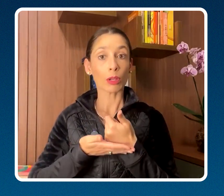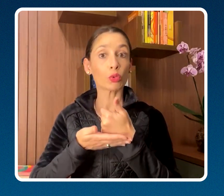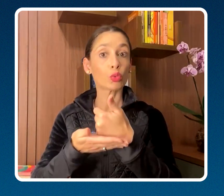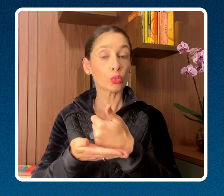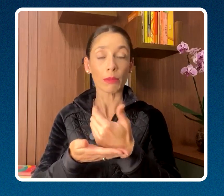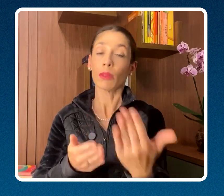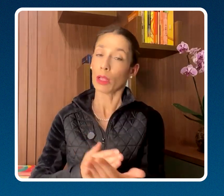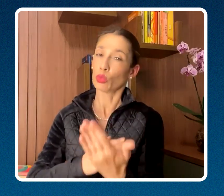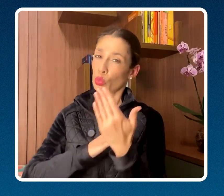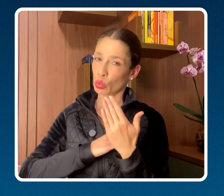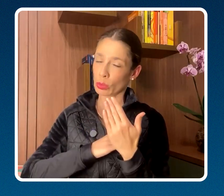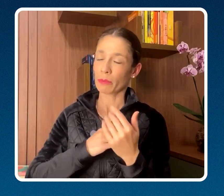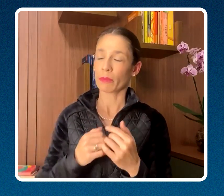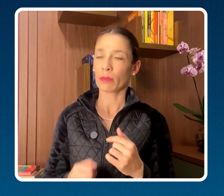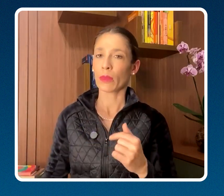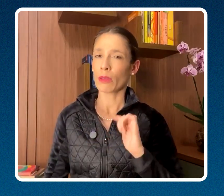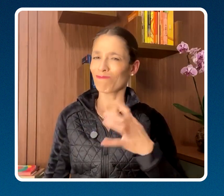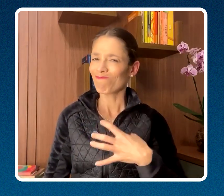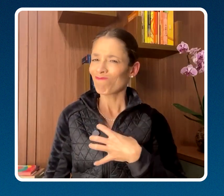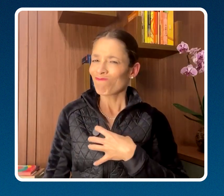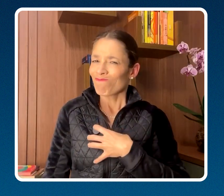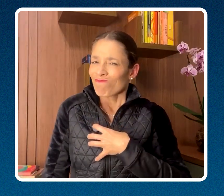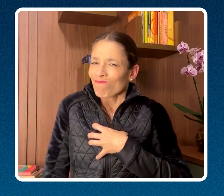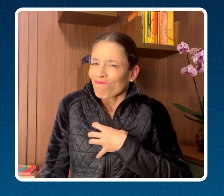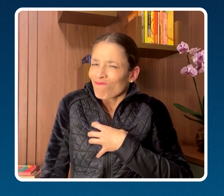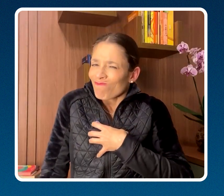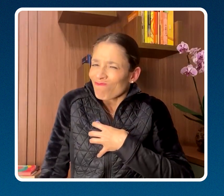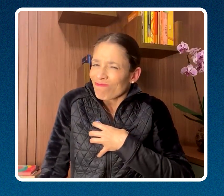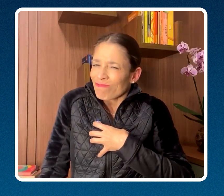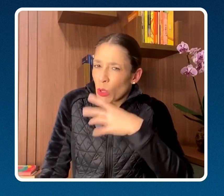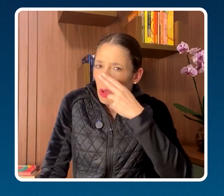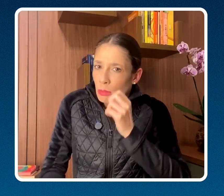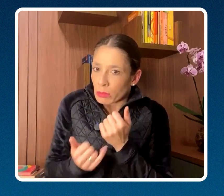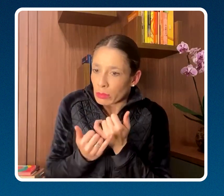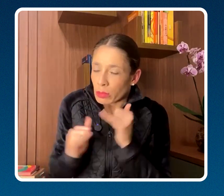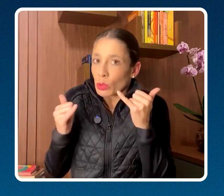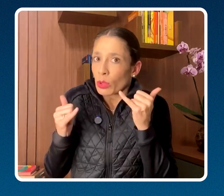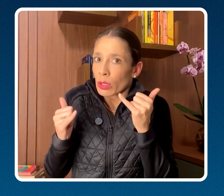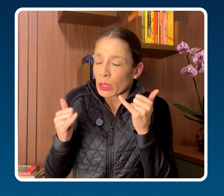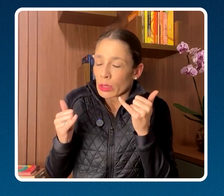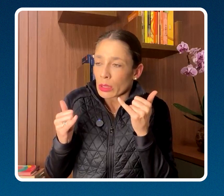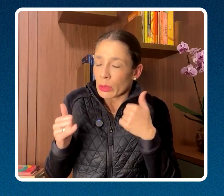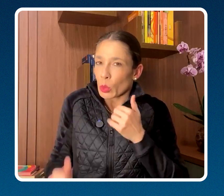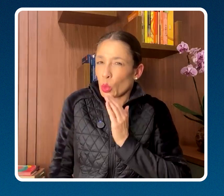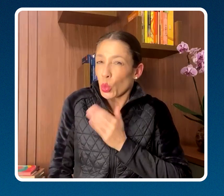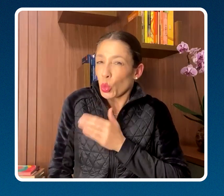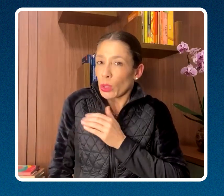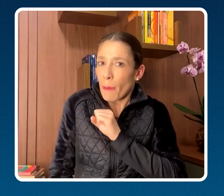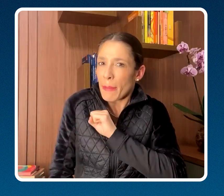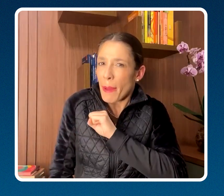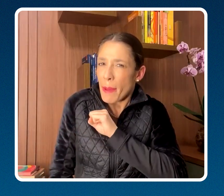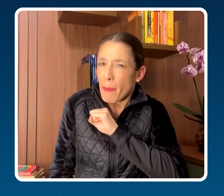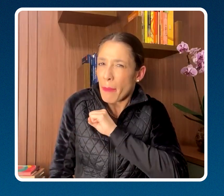Aí aquilo me deu um frio assim, do pé até em cima. E meu coração bateu, aí disse assim,